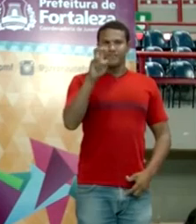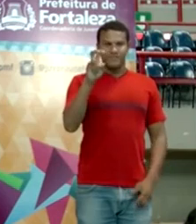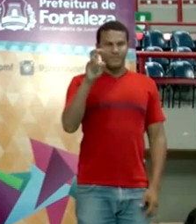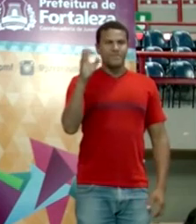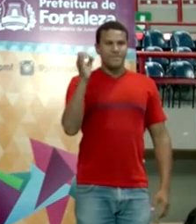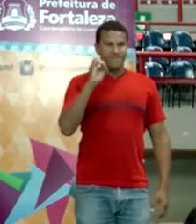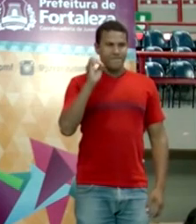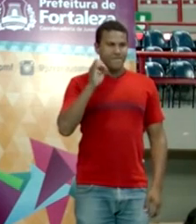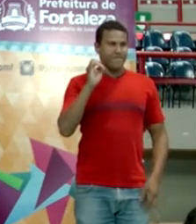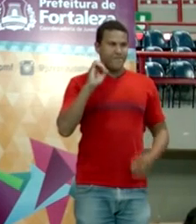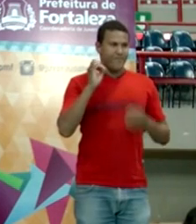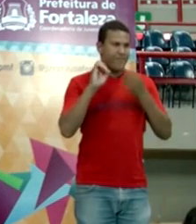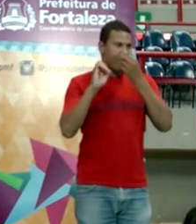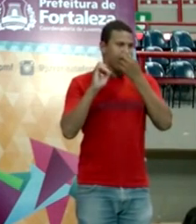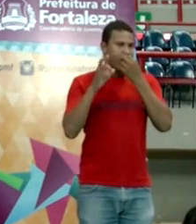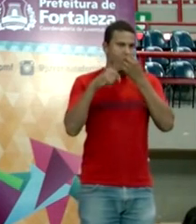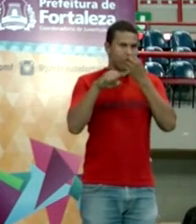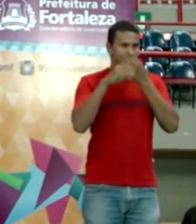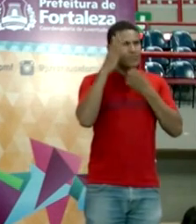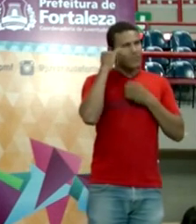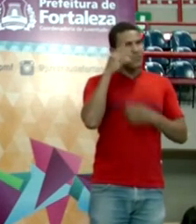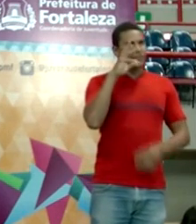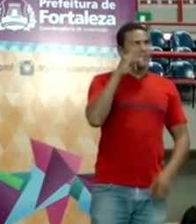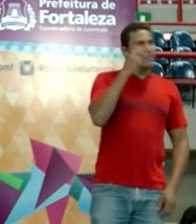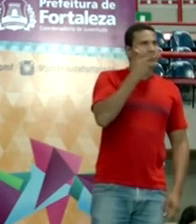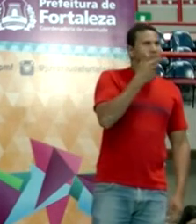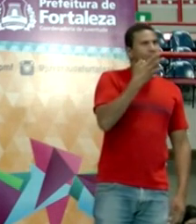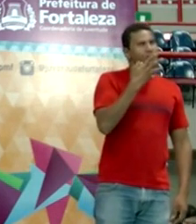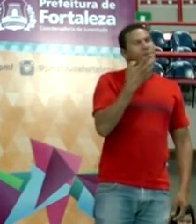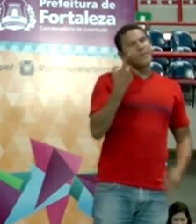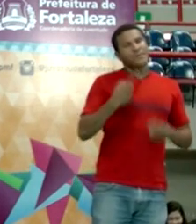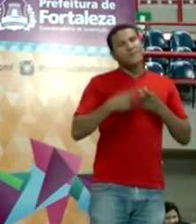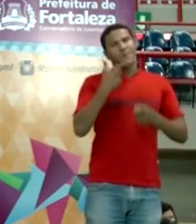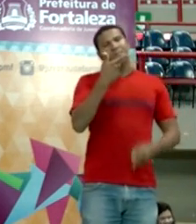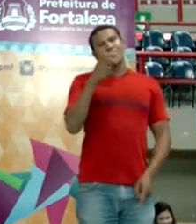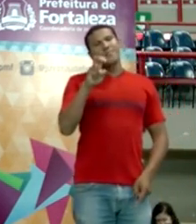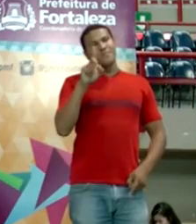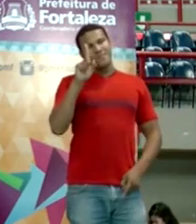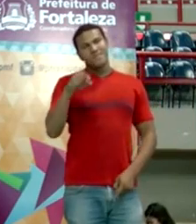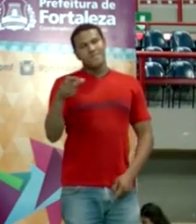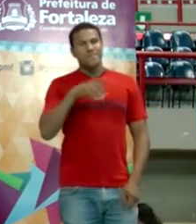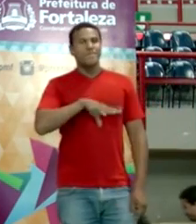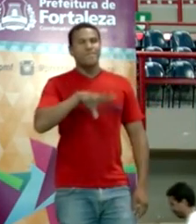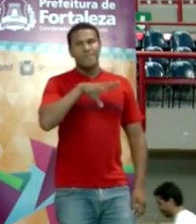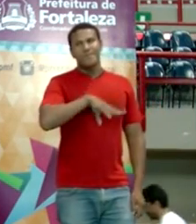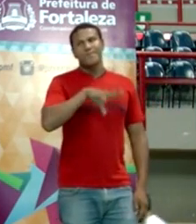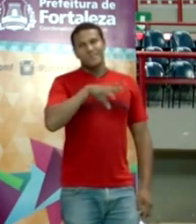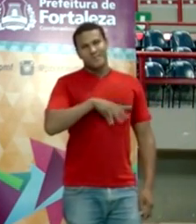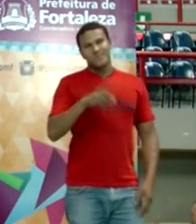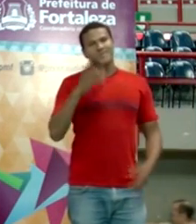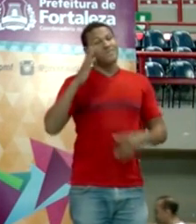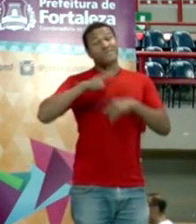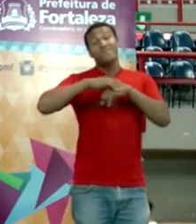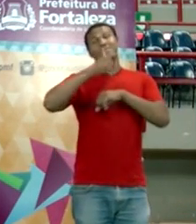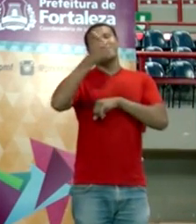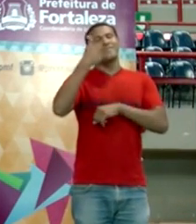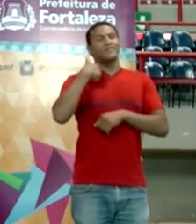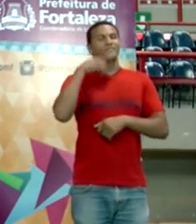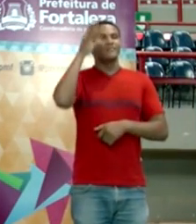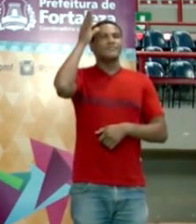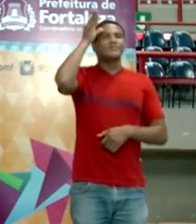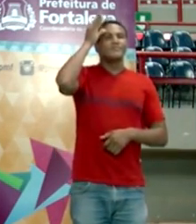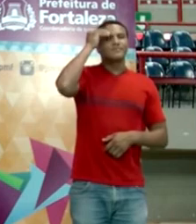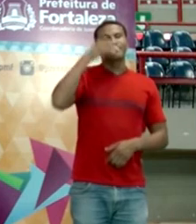outubro. Eu sei que começa dia 24, irmão, mas dia 25 é que é a de linguagens, que é o melhor dia, o dia do relaxamento,